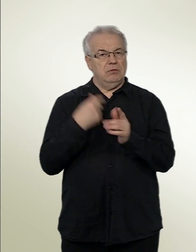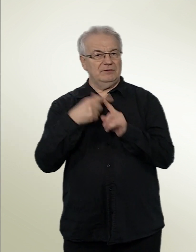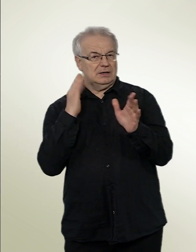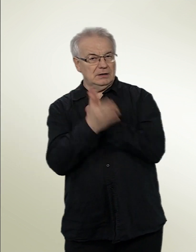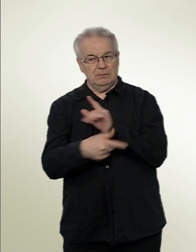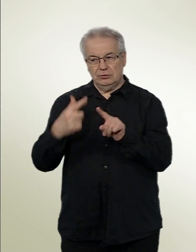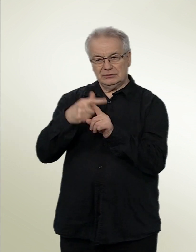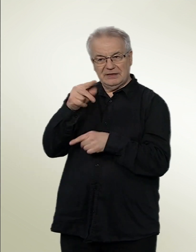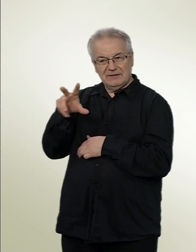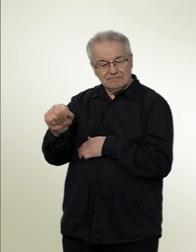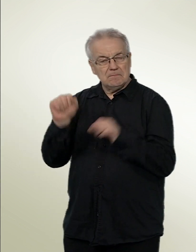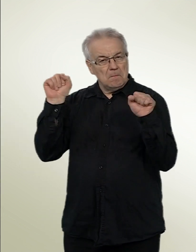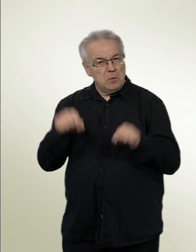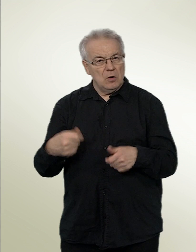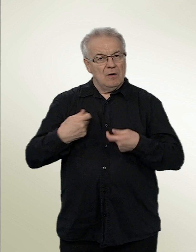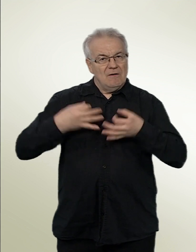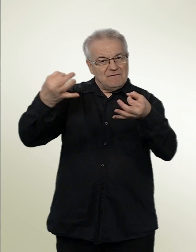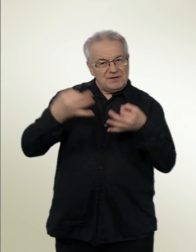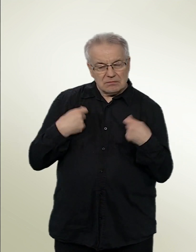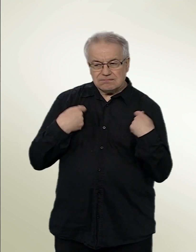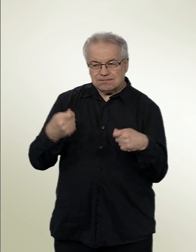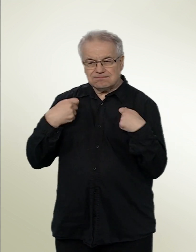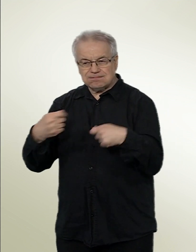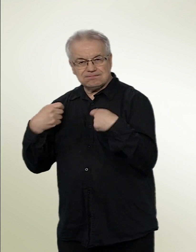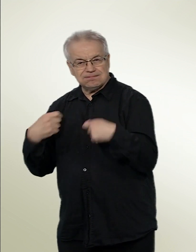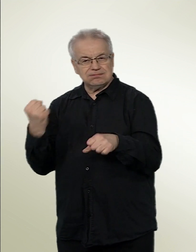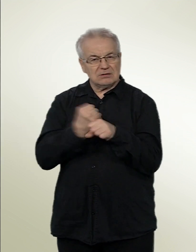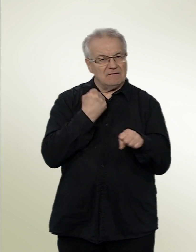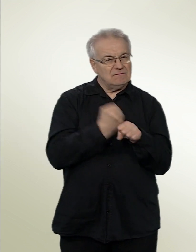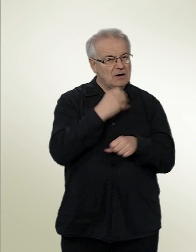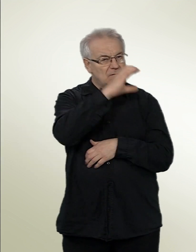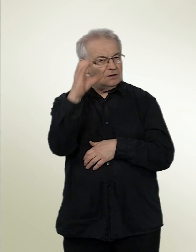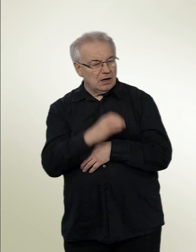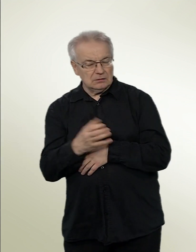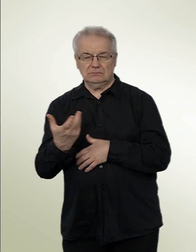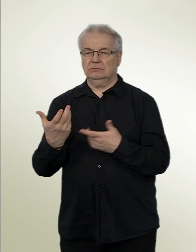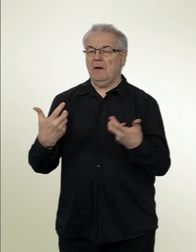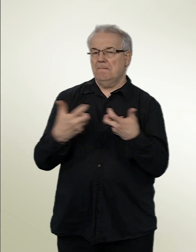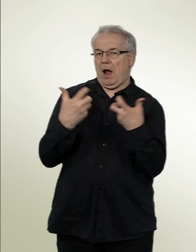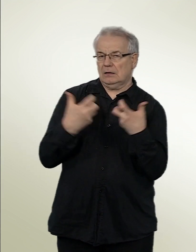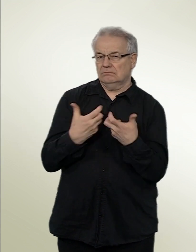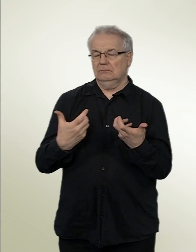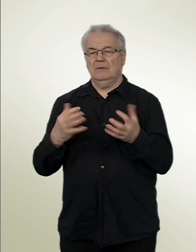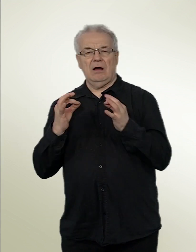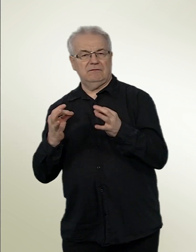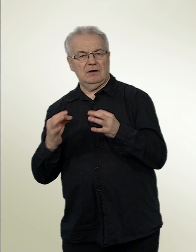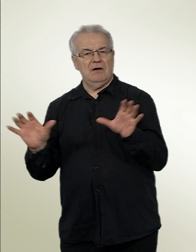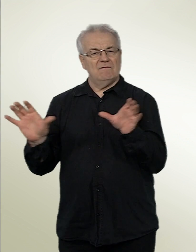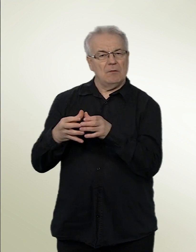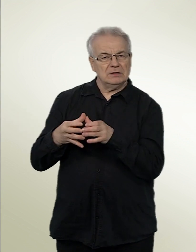la TVA permettent de financer une part importante des tâches de la Confédération, par exemple dans les domaines de la formation, de